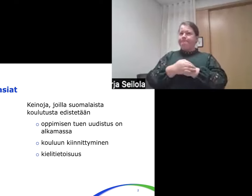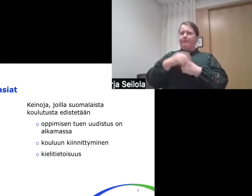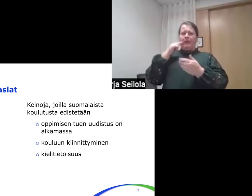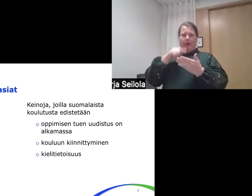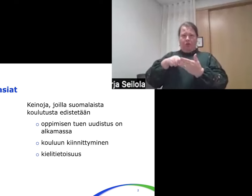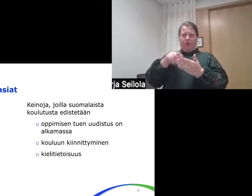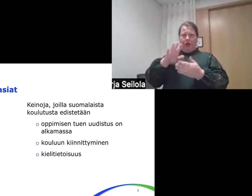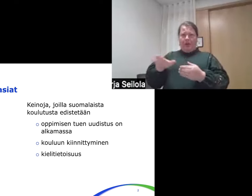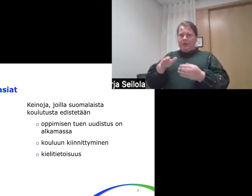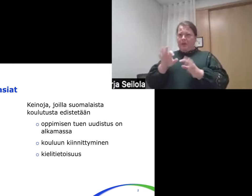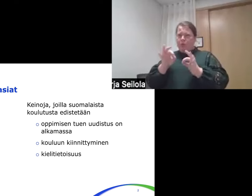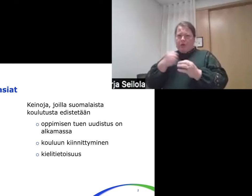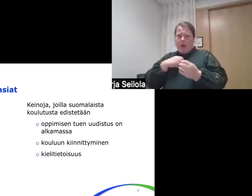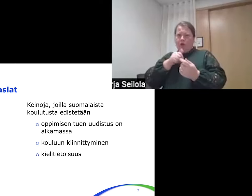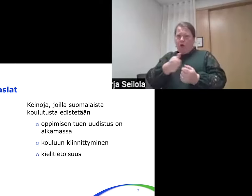lähtenyt liikkeelle.